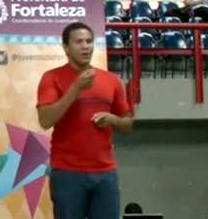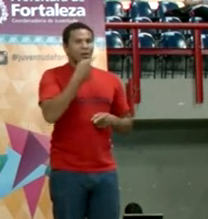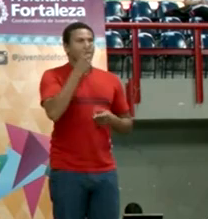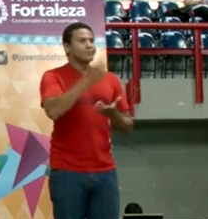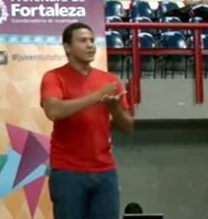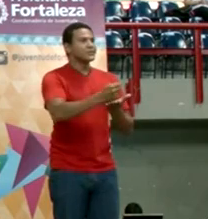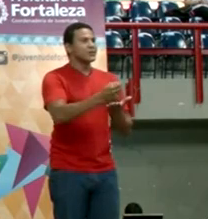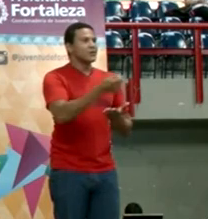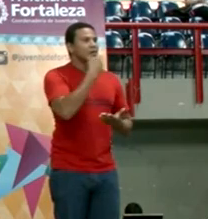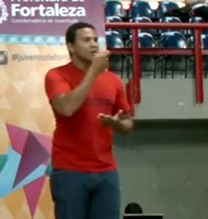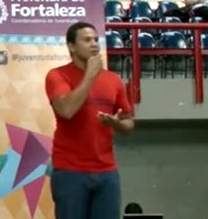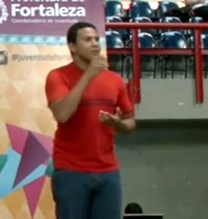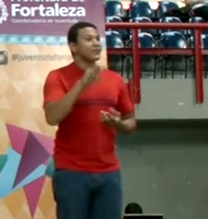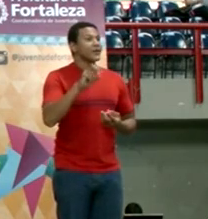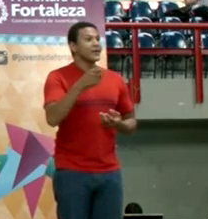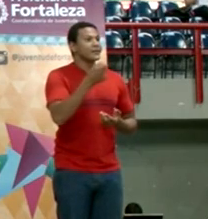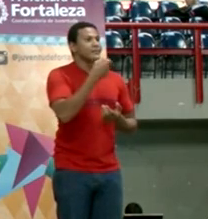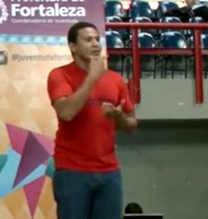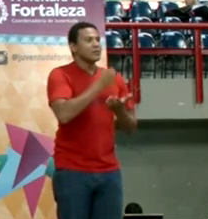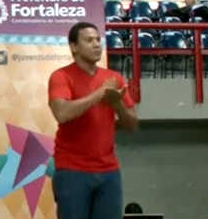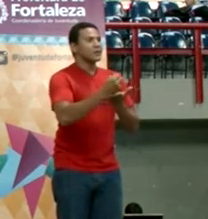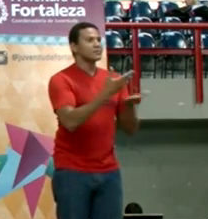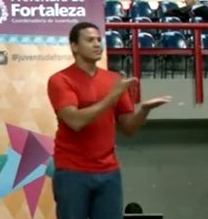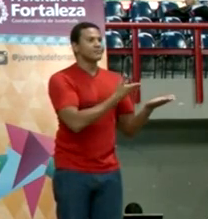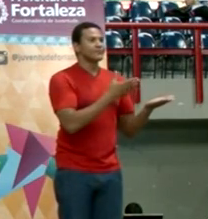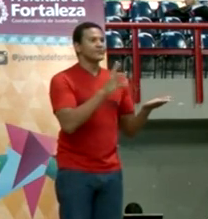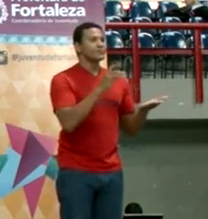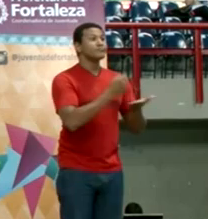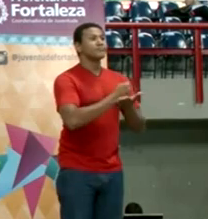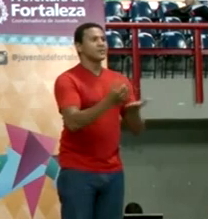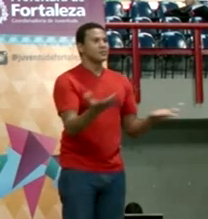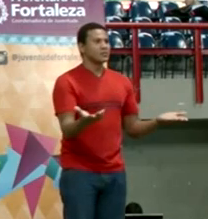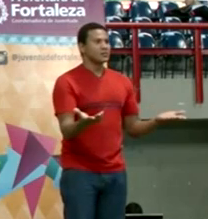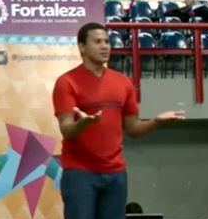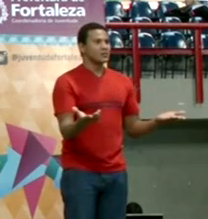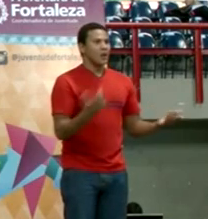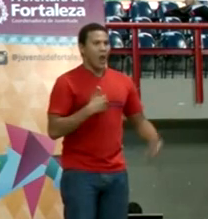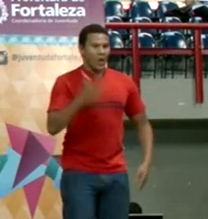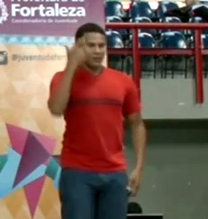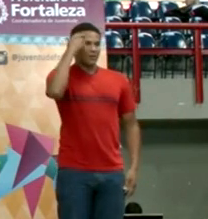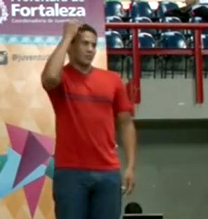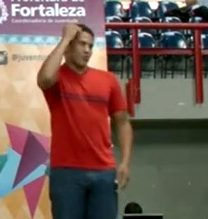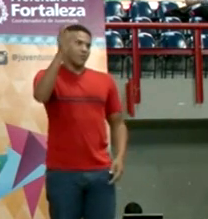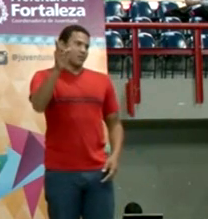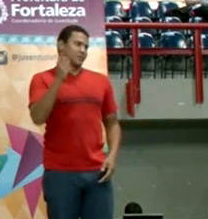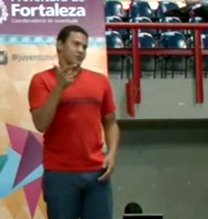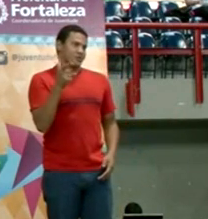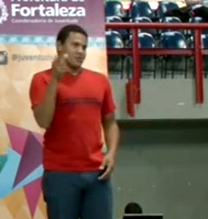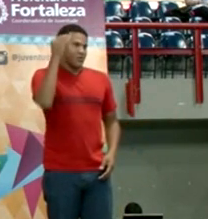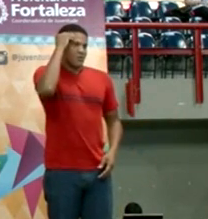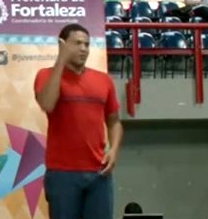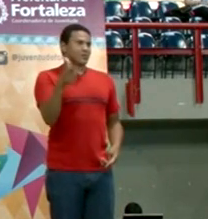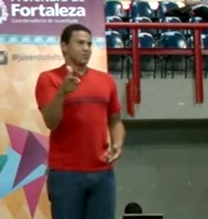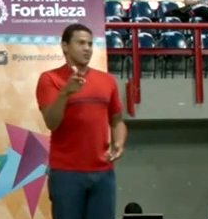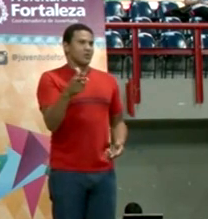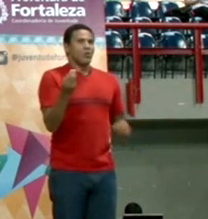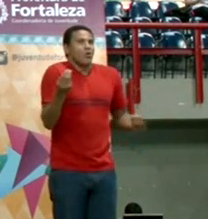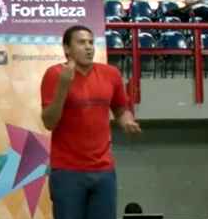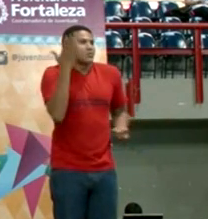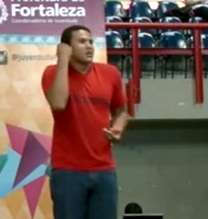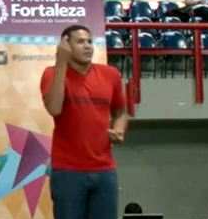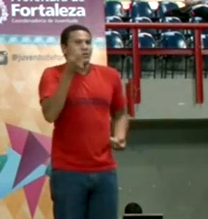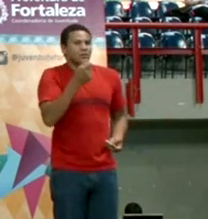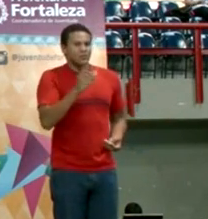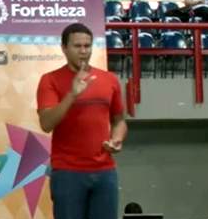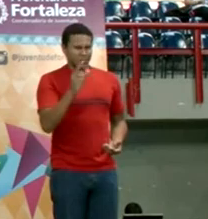estava vencido. Não, mas olha, é a única coisa que o bichinho não tem culpa. Como é que ele ia provar?